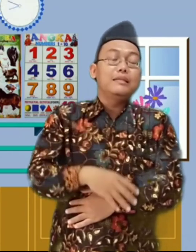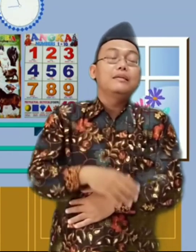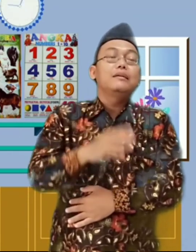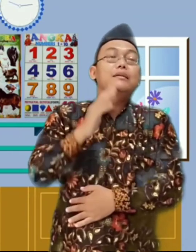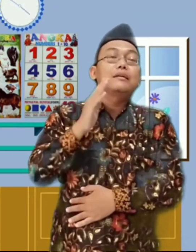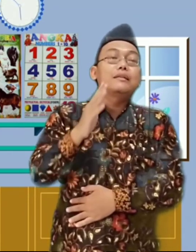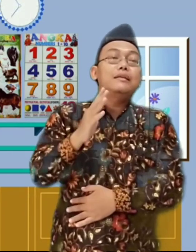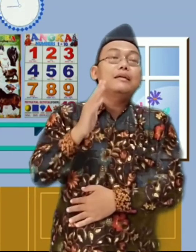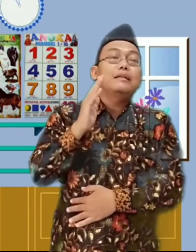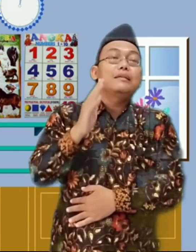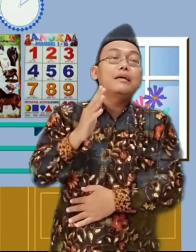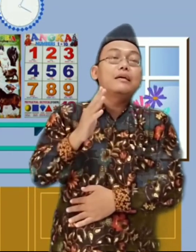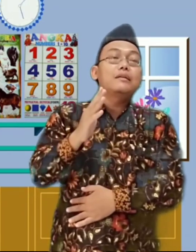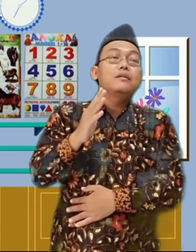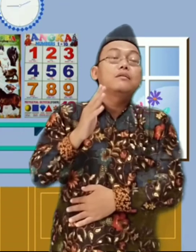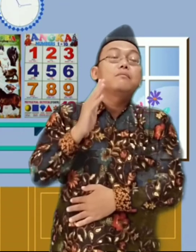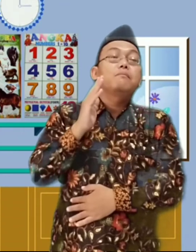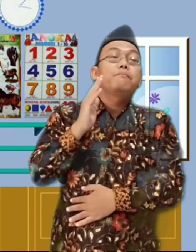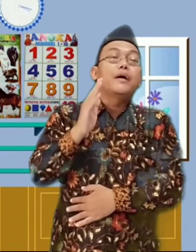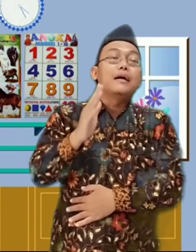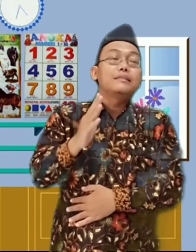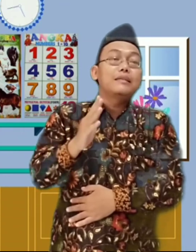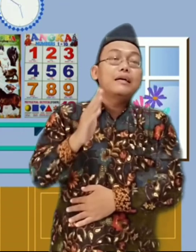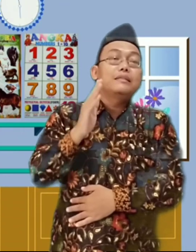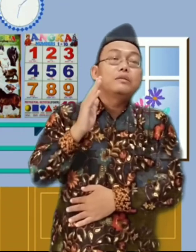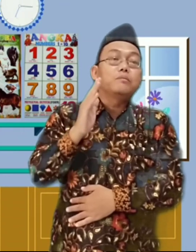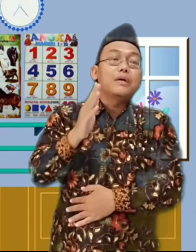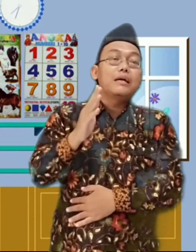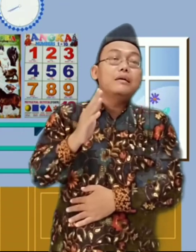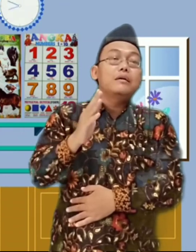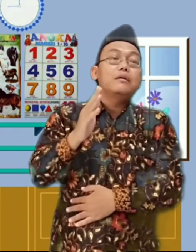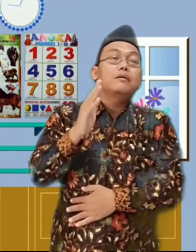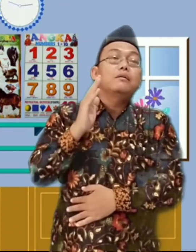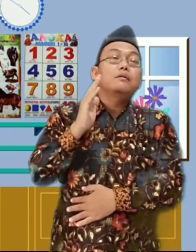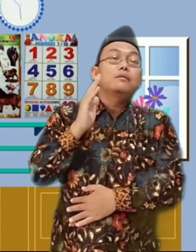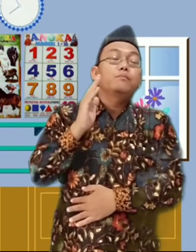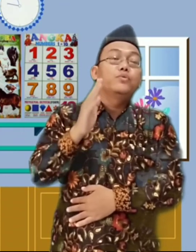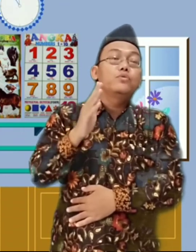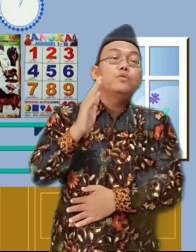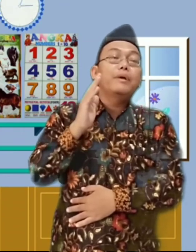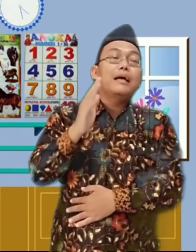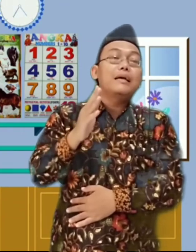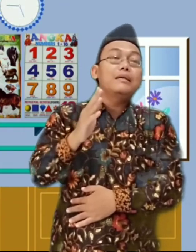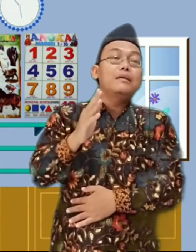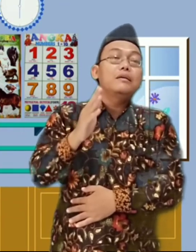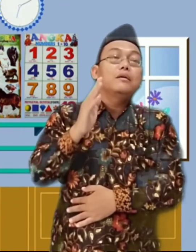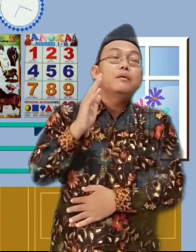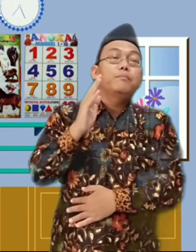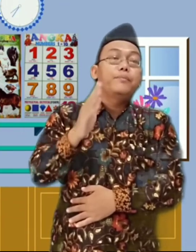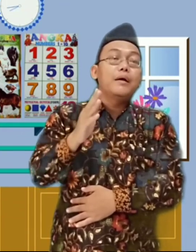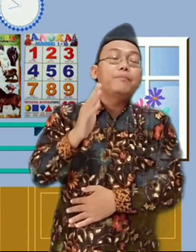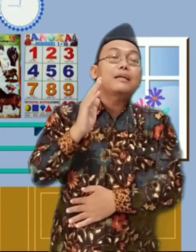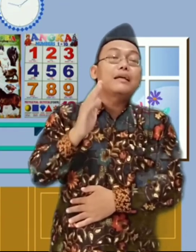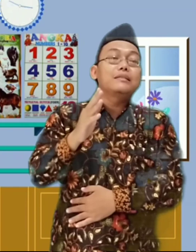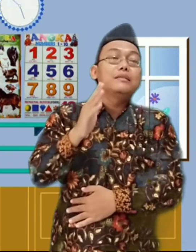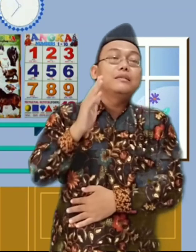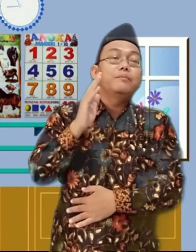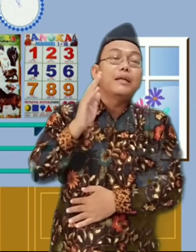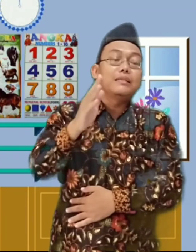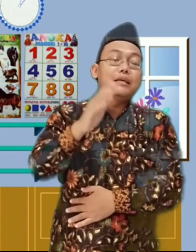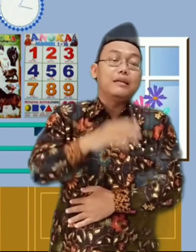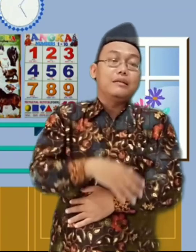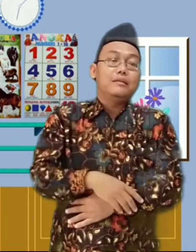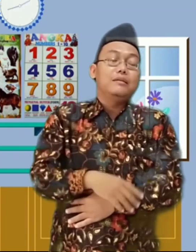ini, nanti kalian baca di rumah buku PAI Bab